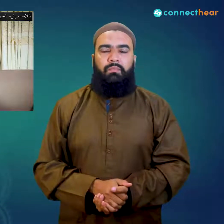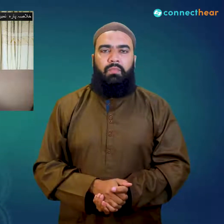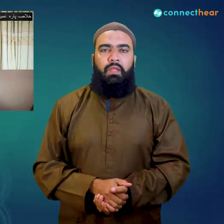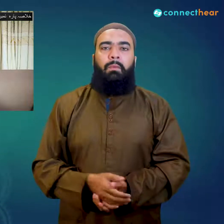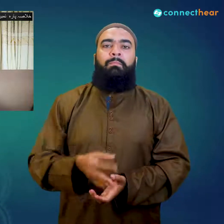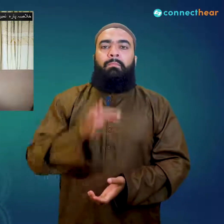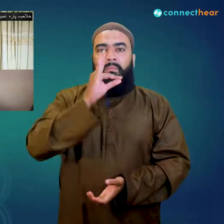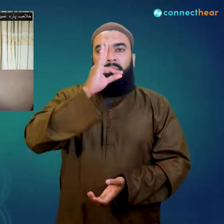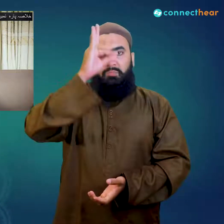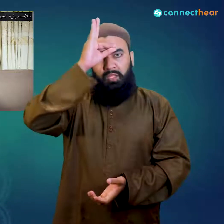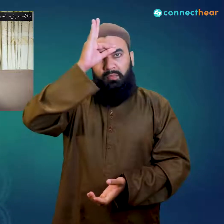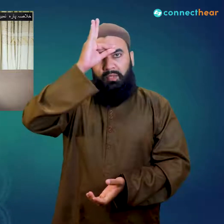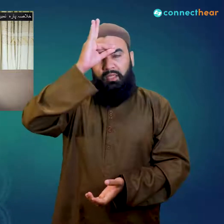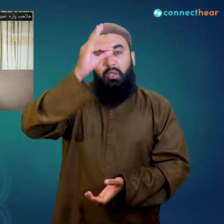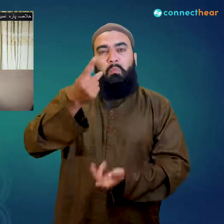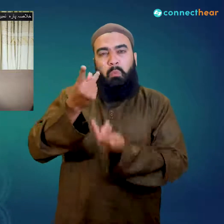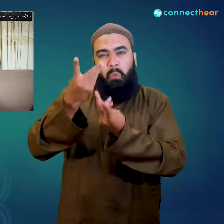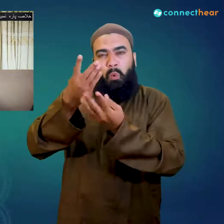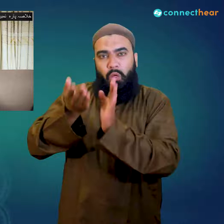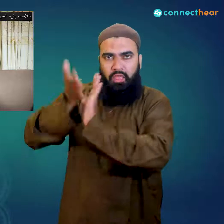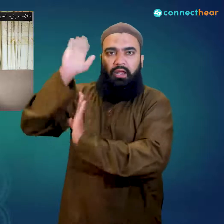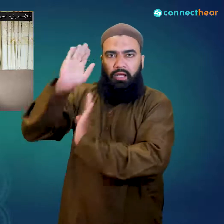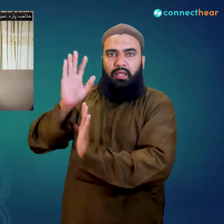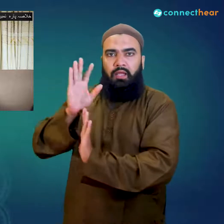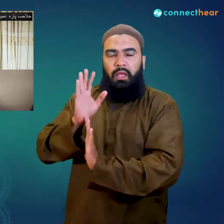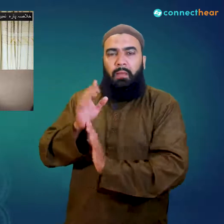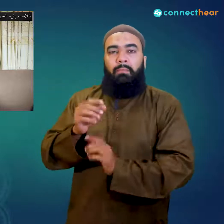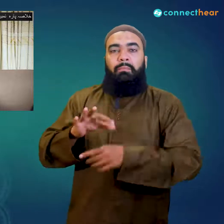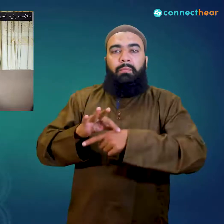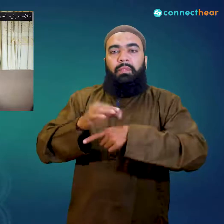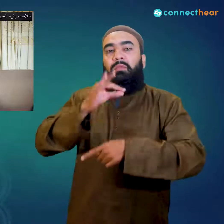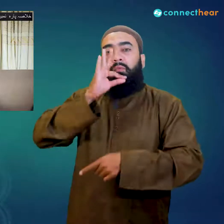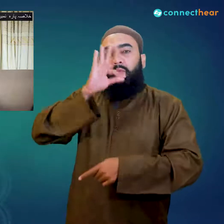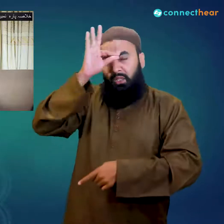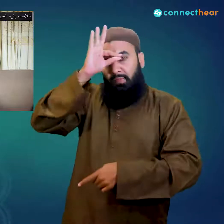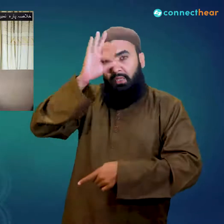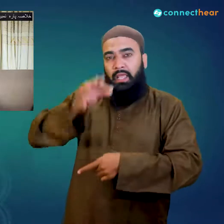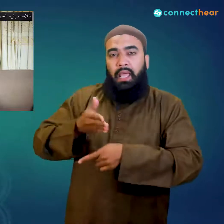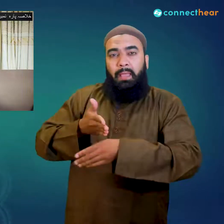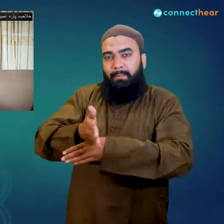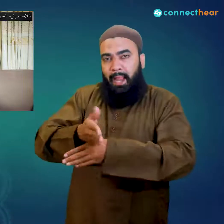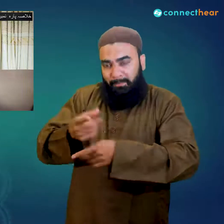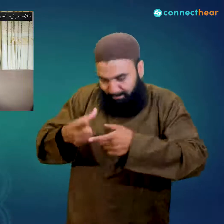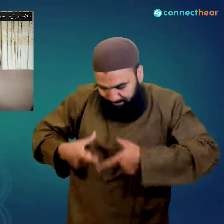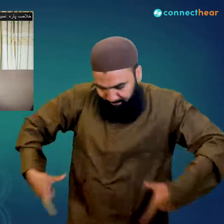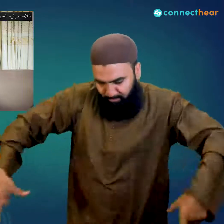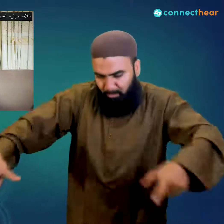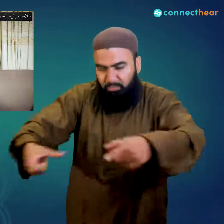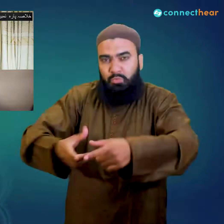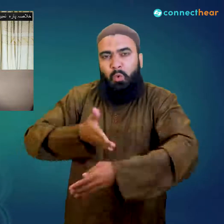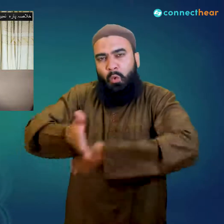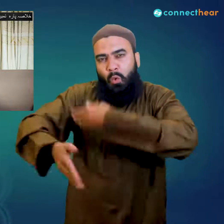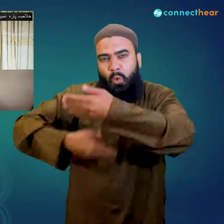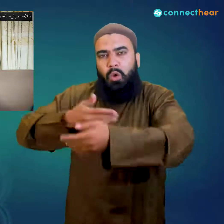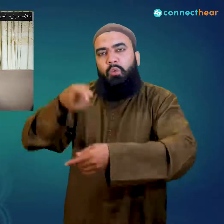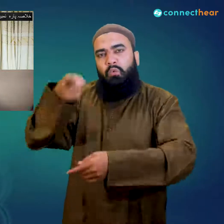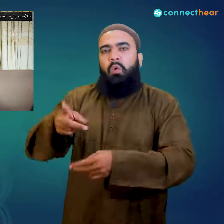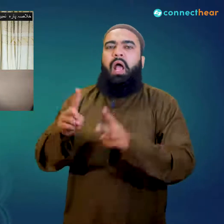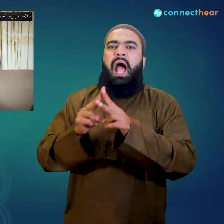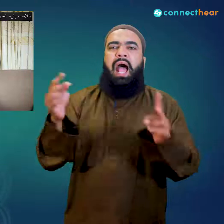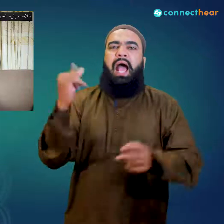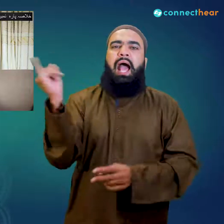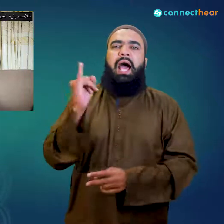انبیاء علیہ الصلوۃ والسلام کا یہ لوگ ناحق قتل کیا کرتے تھے، اس کا ذکر قرآن مجید میں یہاں پر بھی آیا ہے اور دیگر آیات کے اندر بھی فرمایا